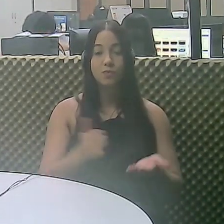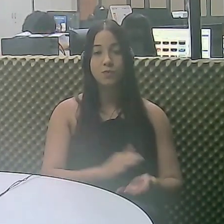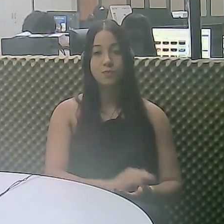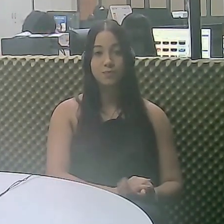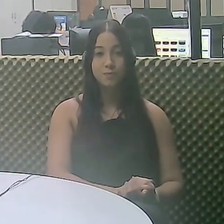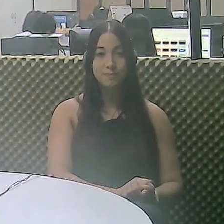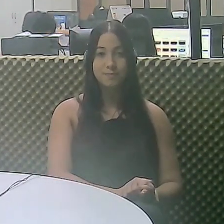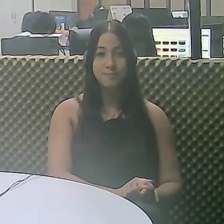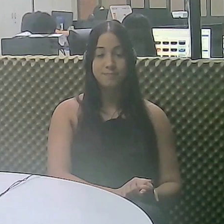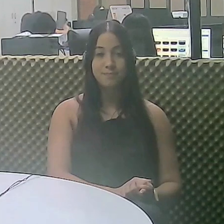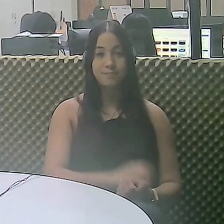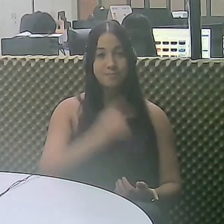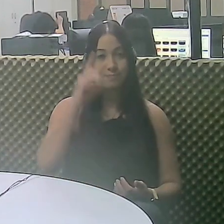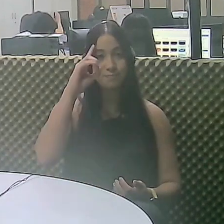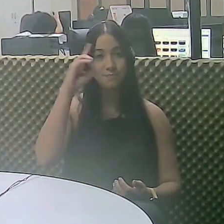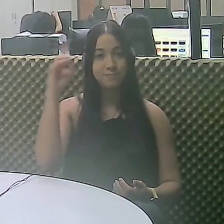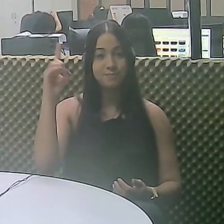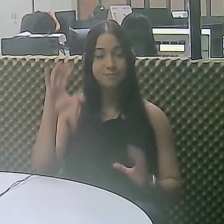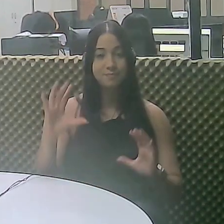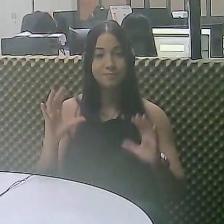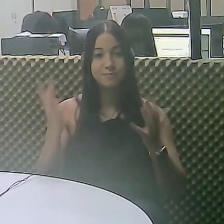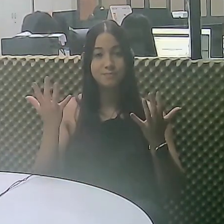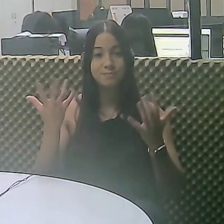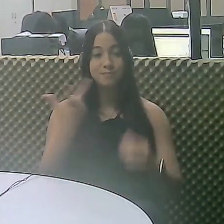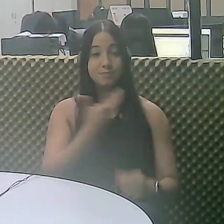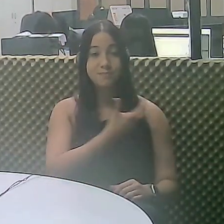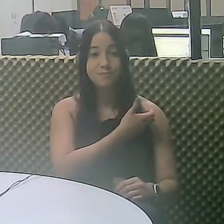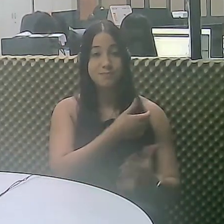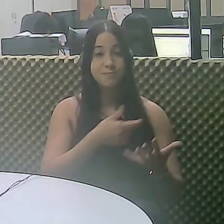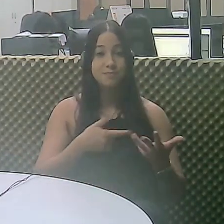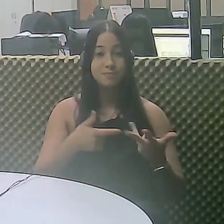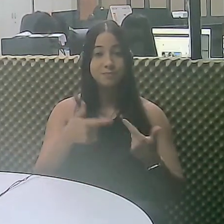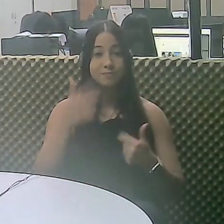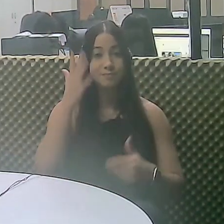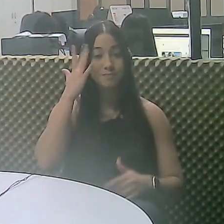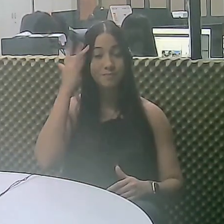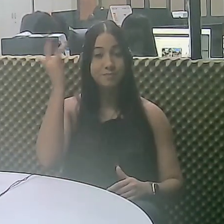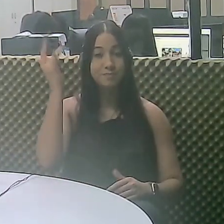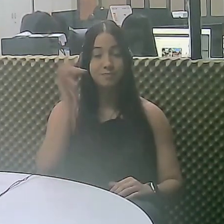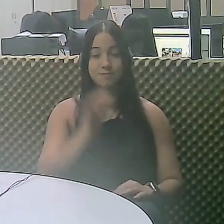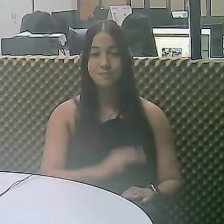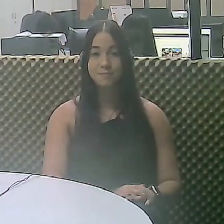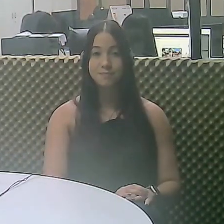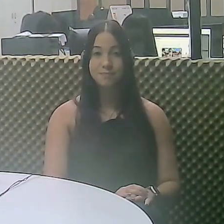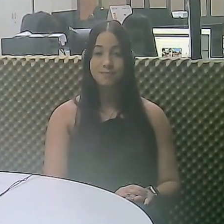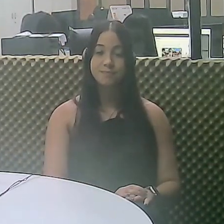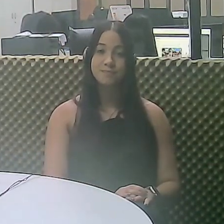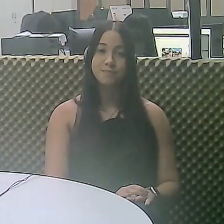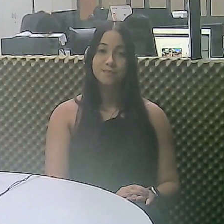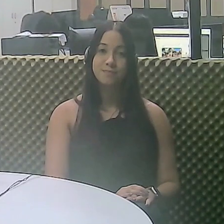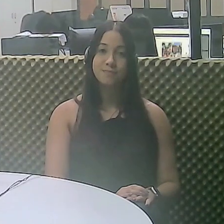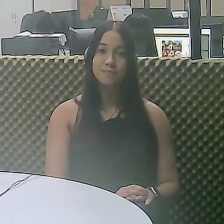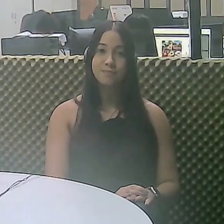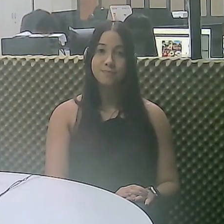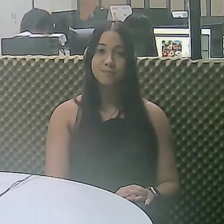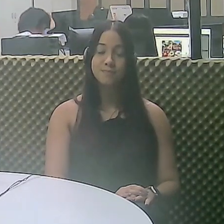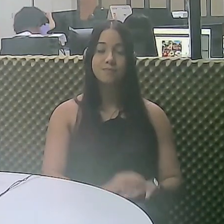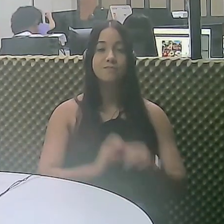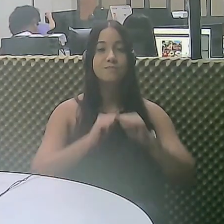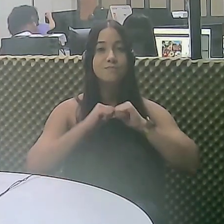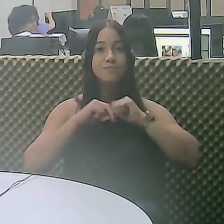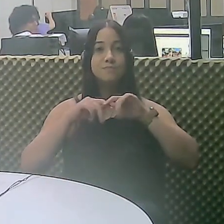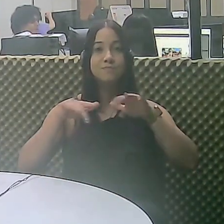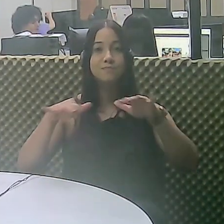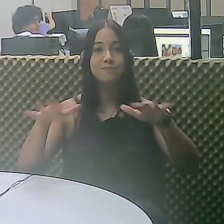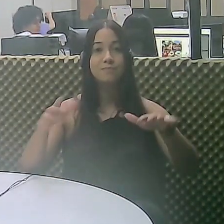hoje dia D da campanha de multivacinação é amanhã e ainda distribuição